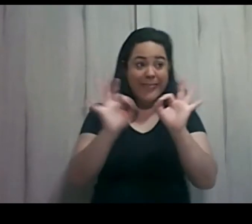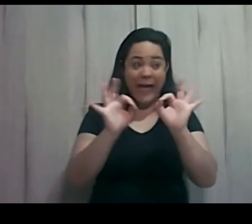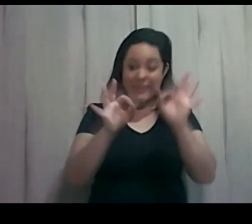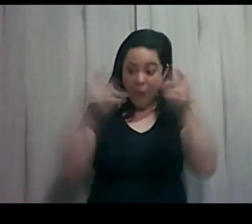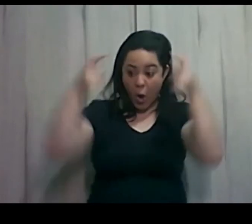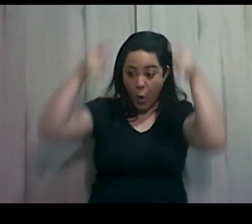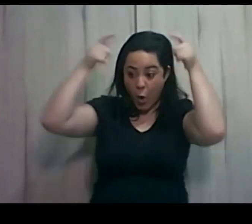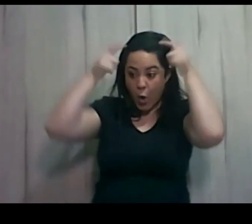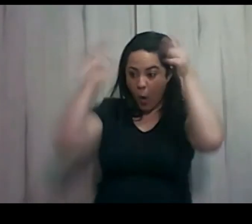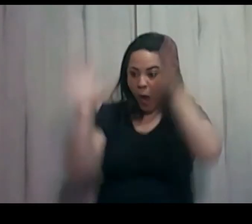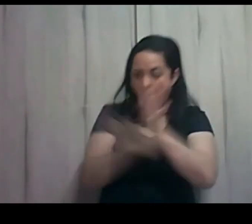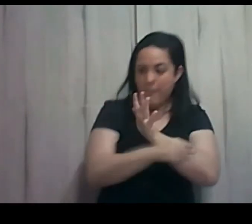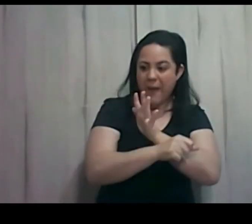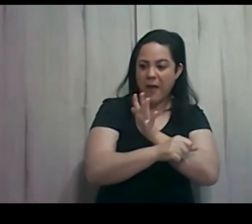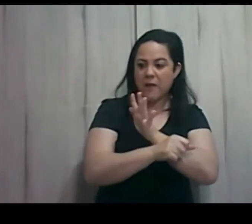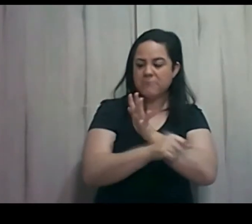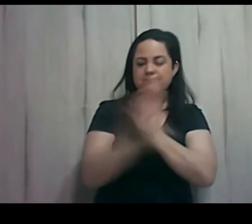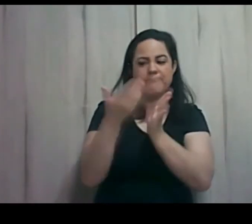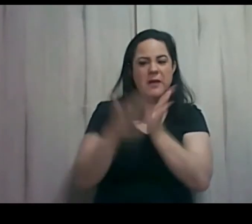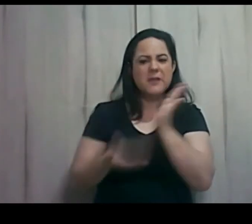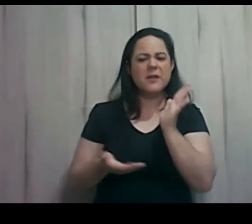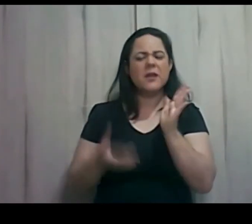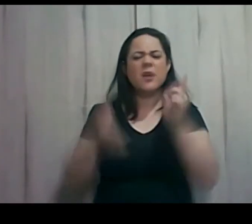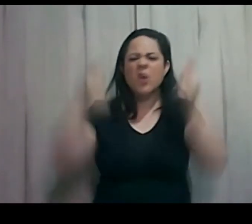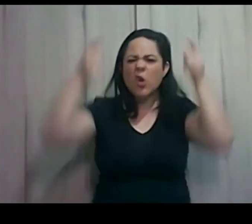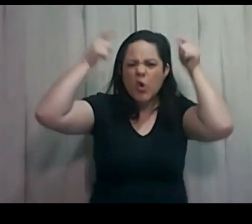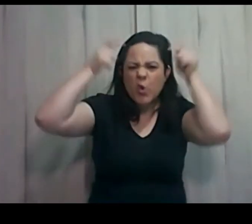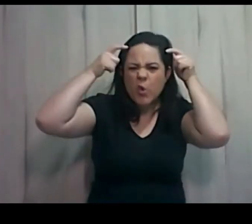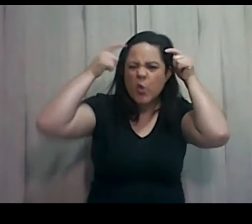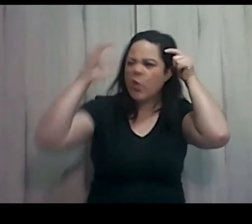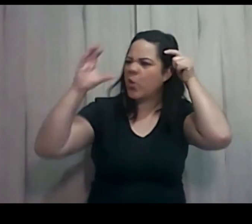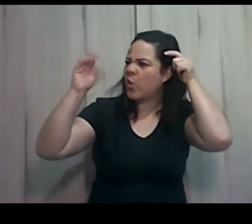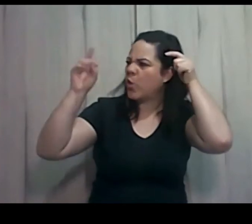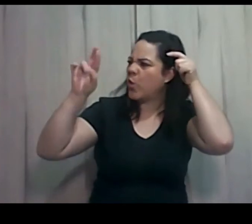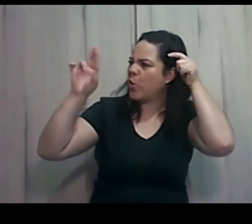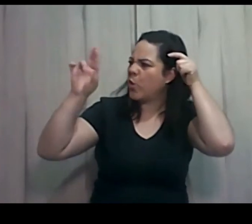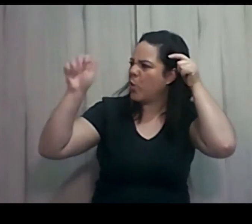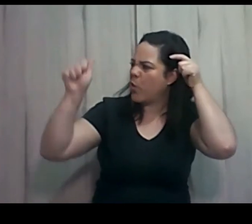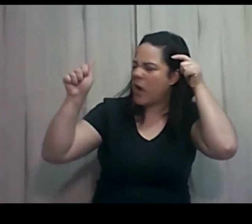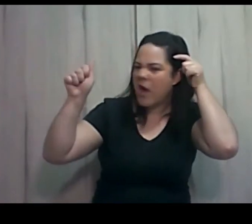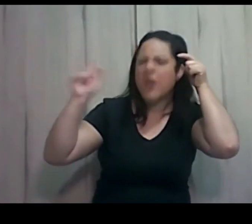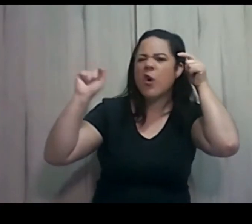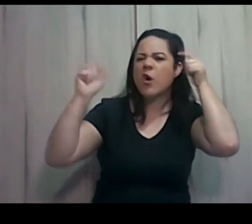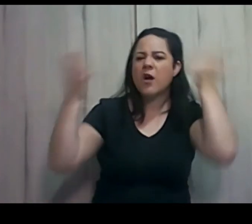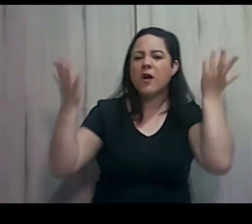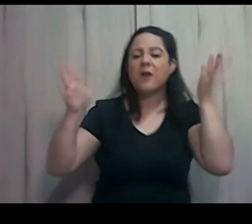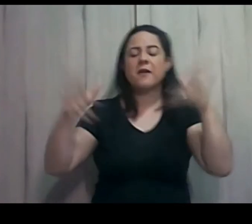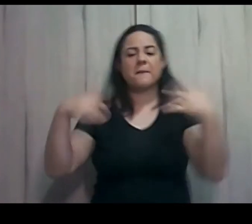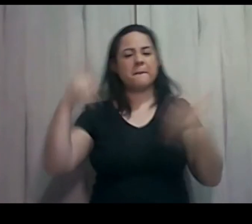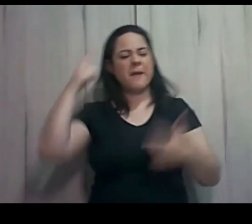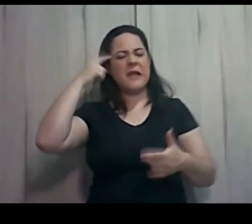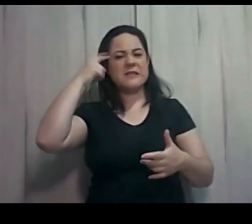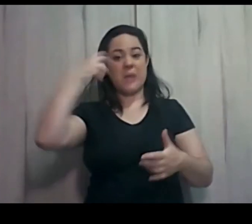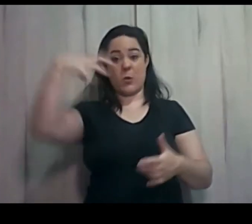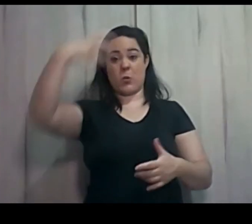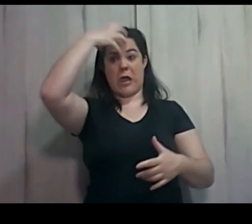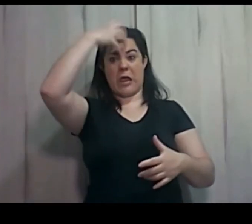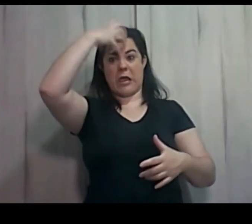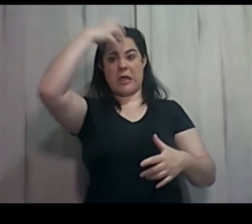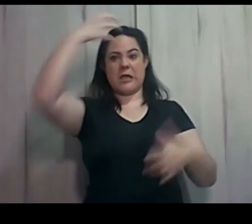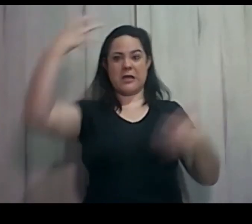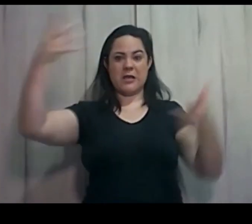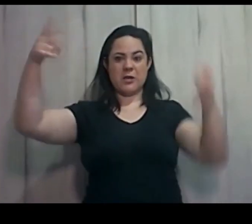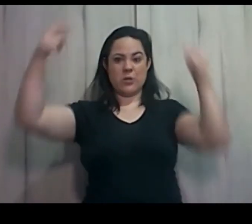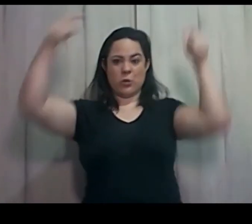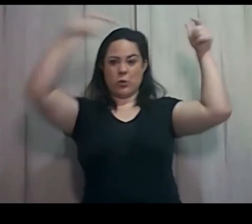coroa. Que coroa, gente? Quando a gente fala de coroa, pensa logo no rei, né? O rei